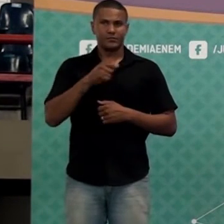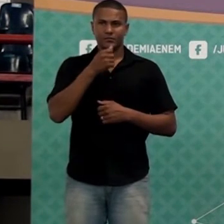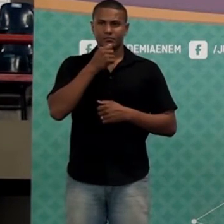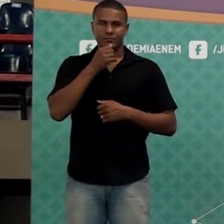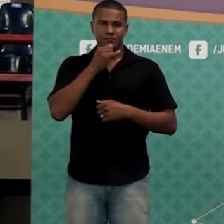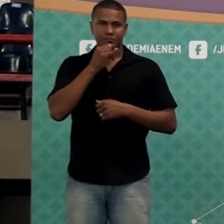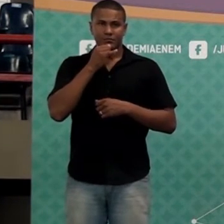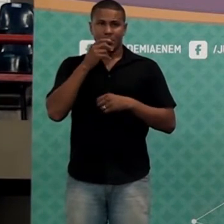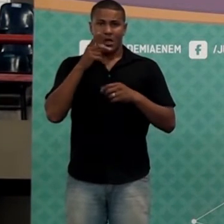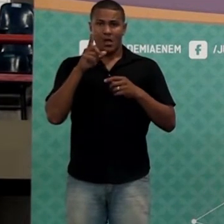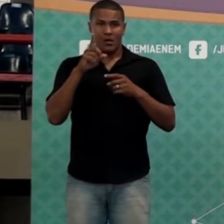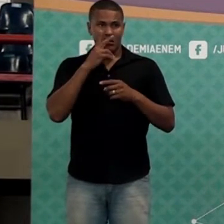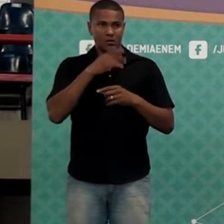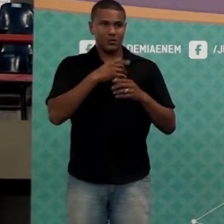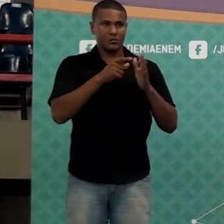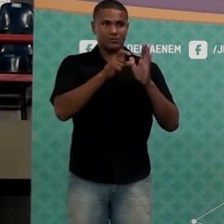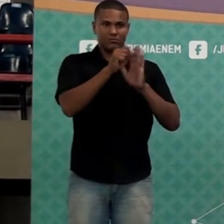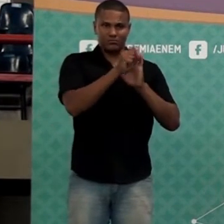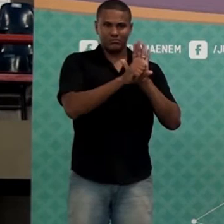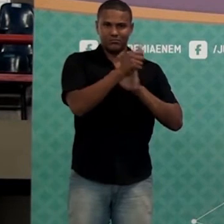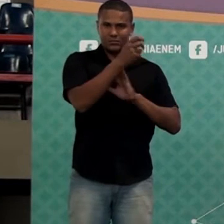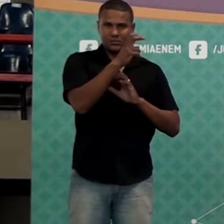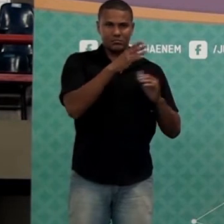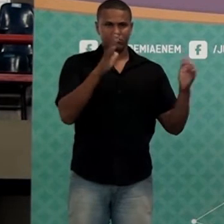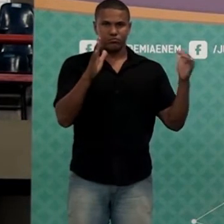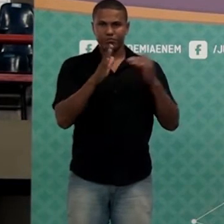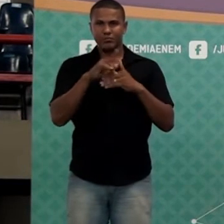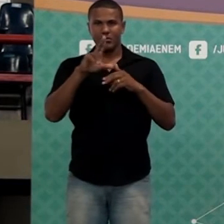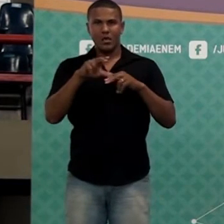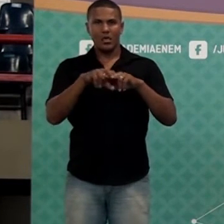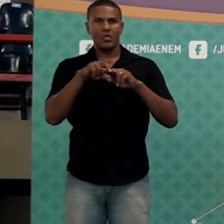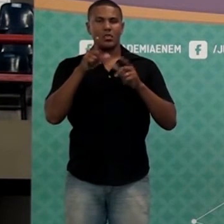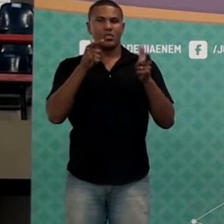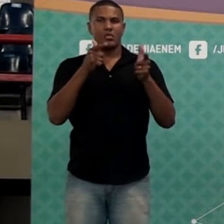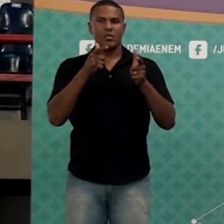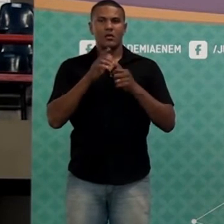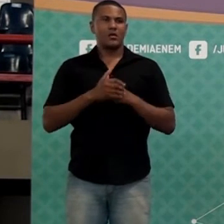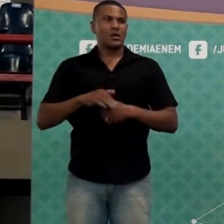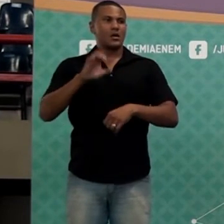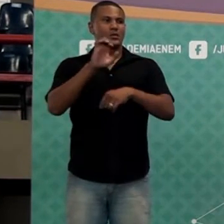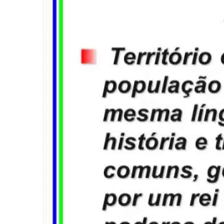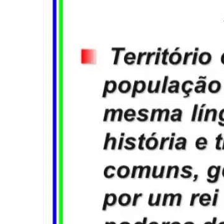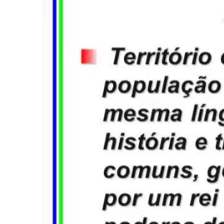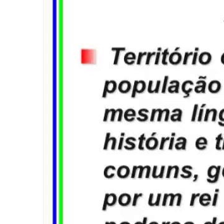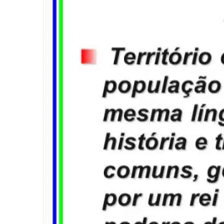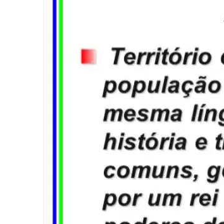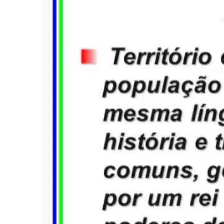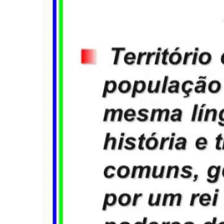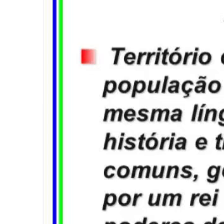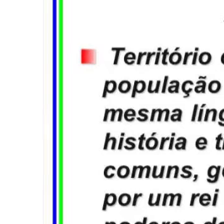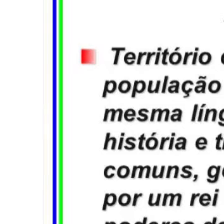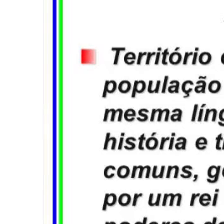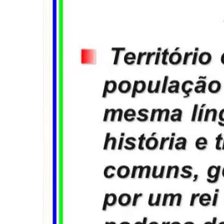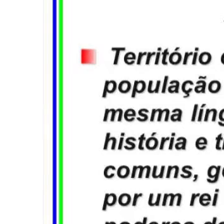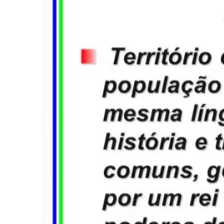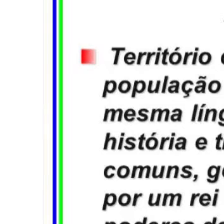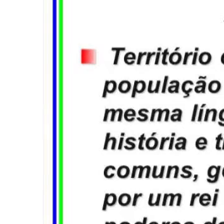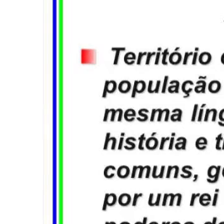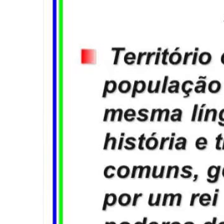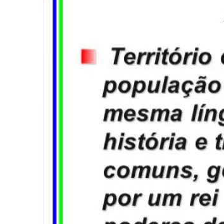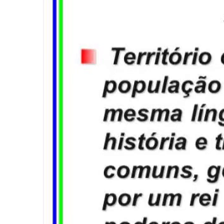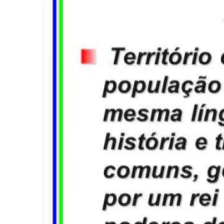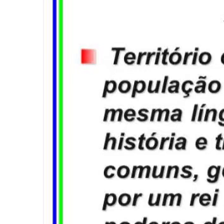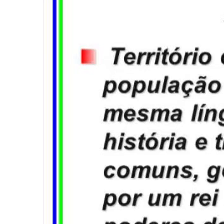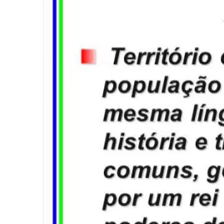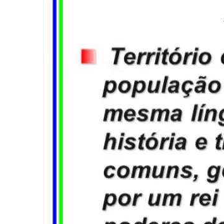Francesa, todos os estados a gente chama de Estado Nacional Moderno, monarquias nacionais, ou tem gente que